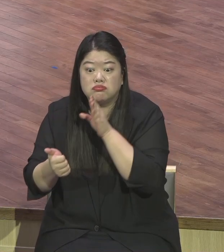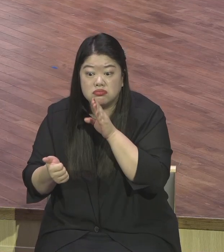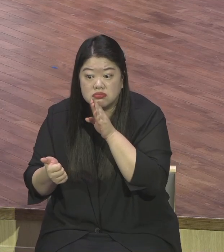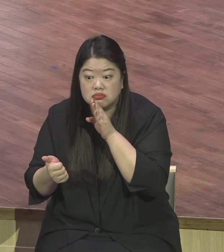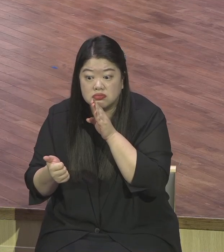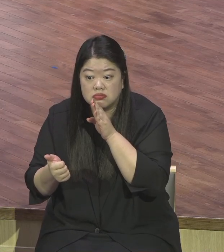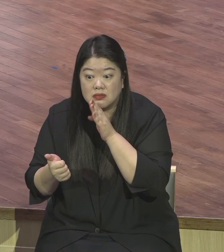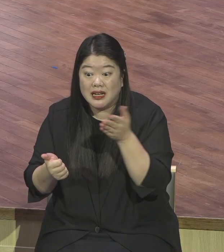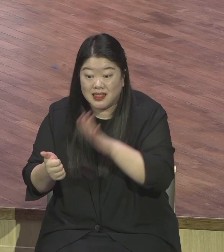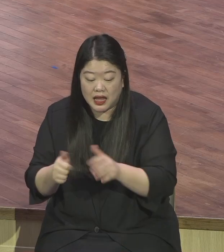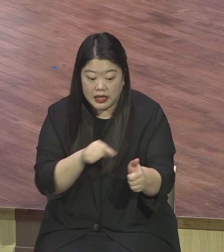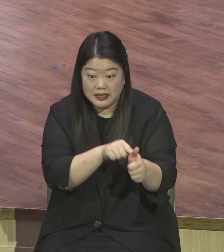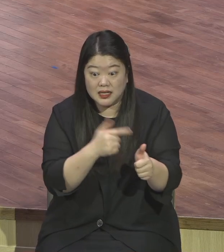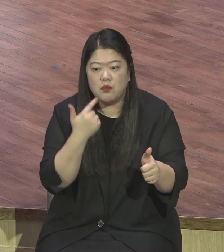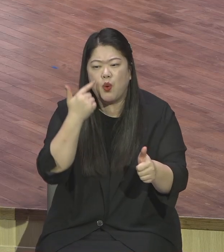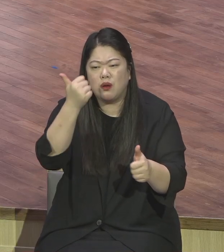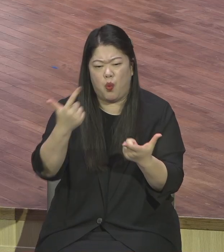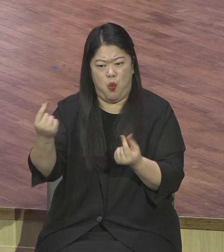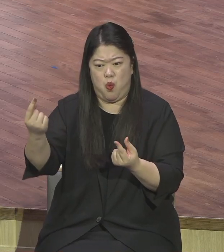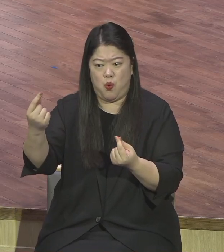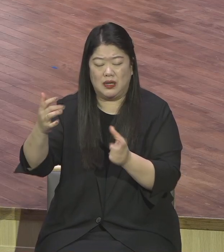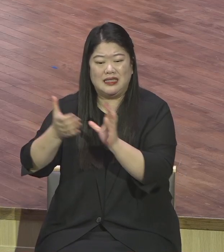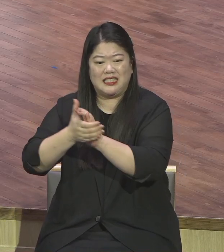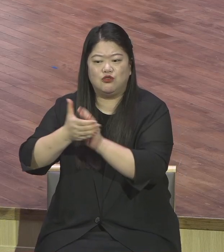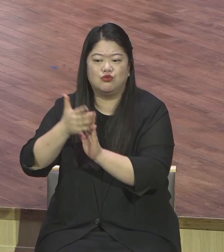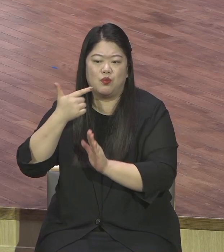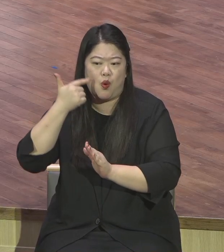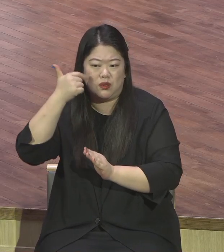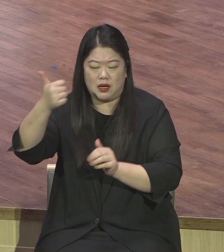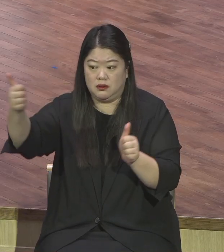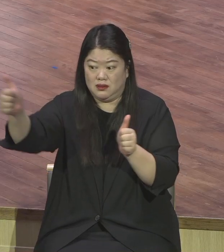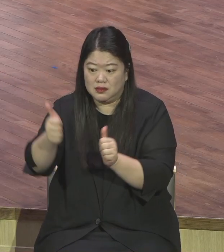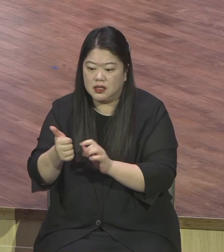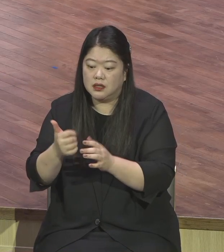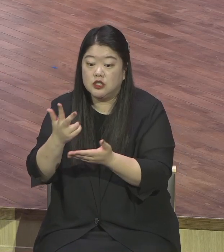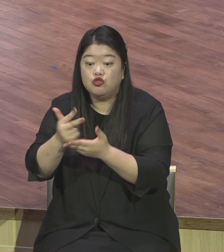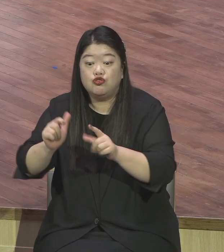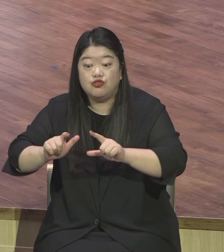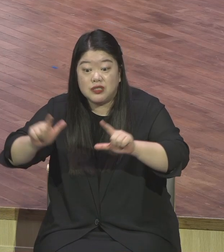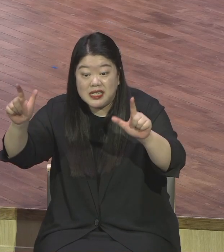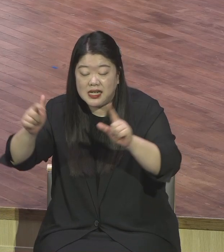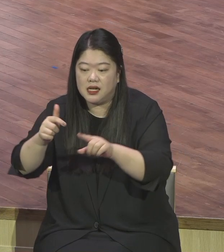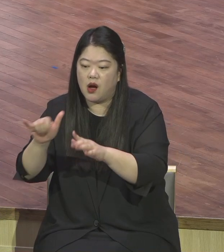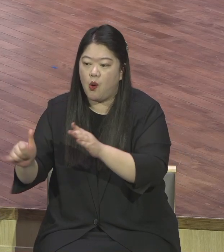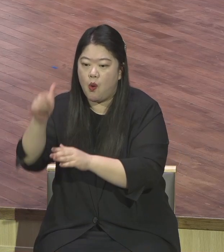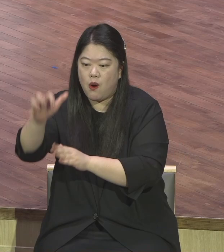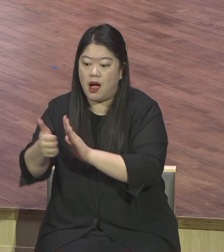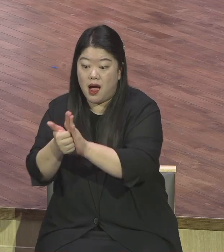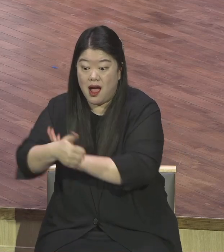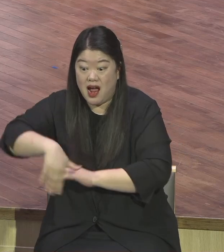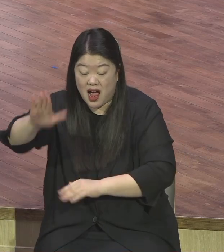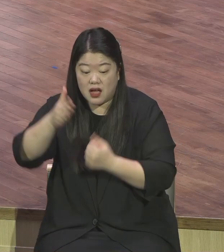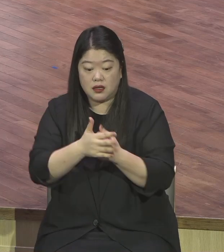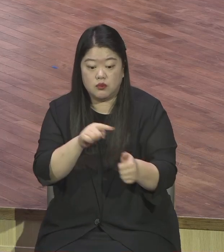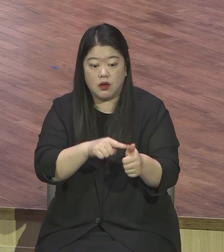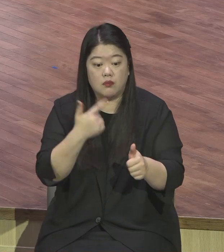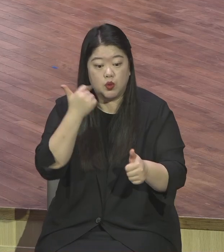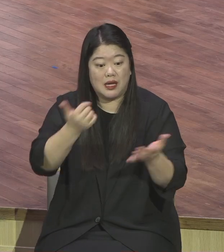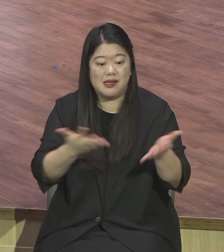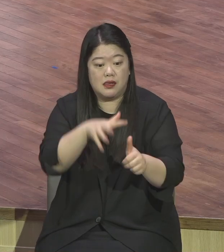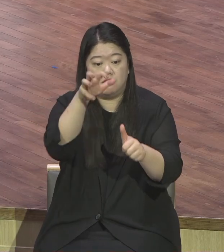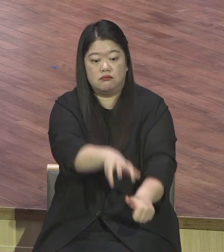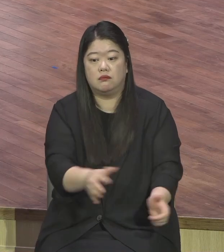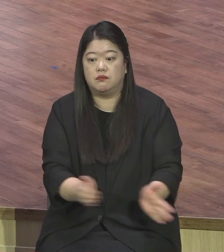이 율법이 그 정도가 아니고 이 지금 바울이 말한 율법은요. 불법을 이해하려고 그러면